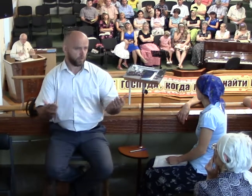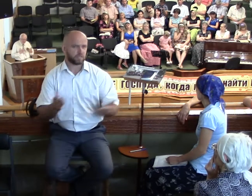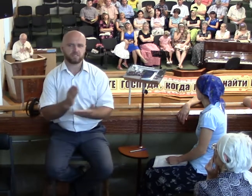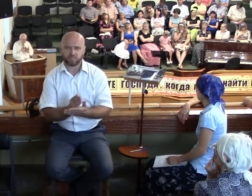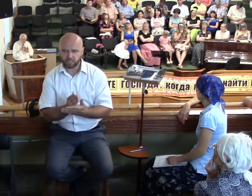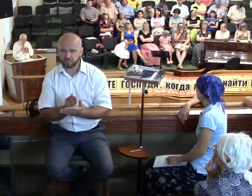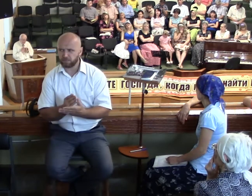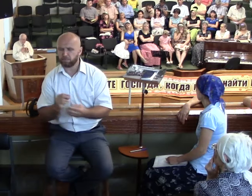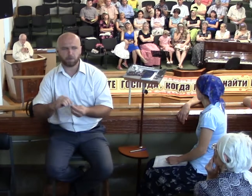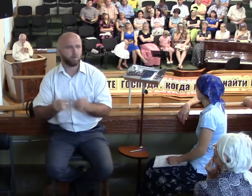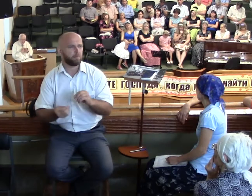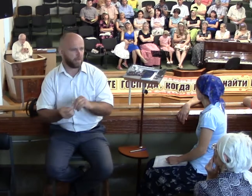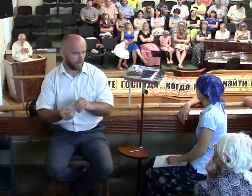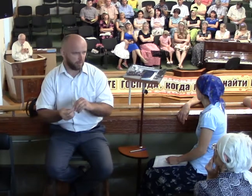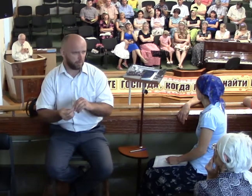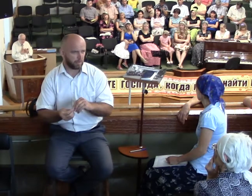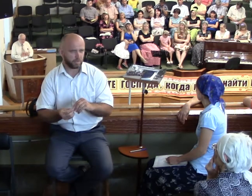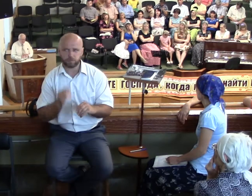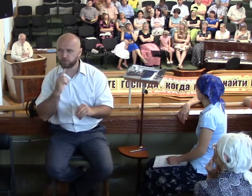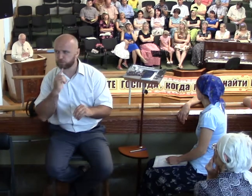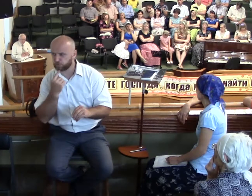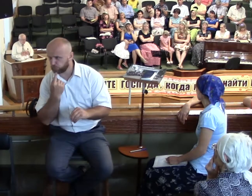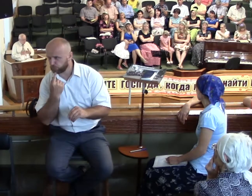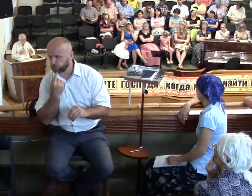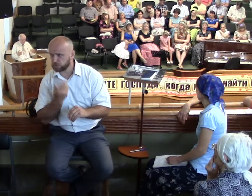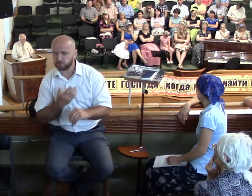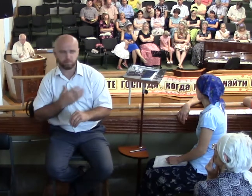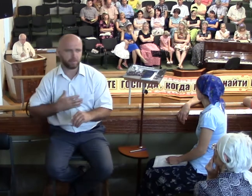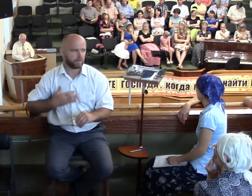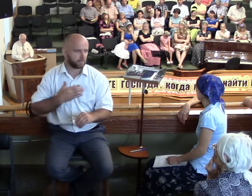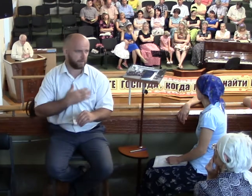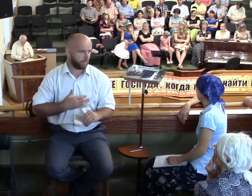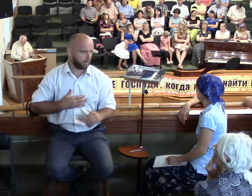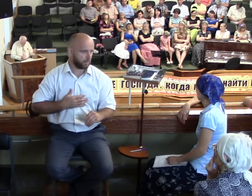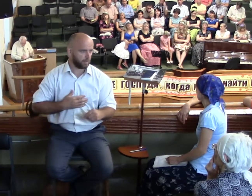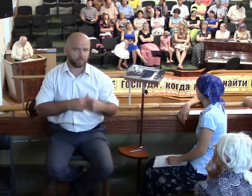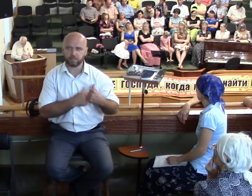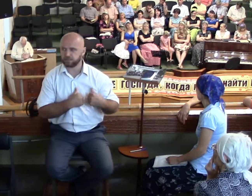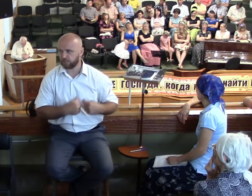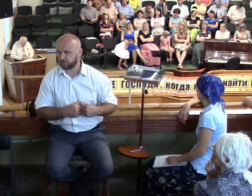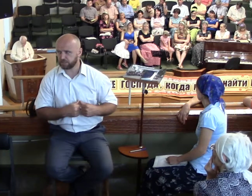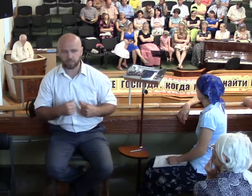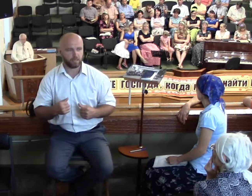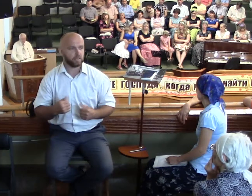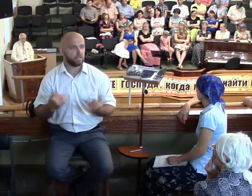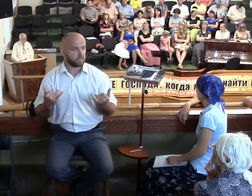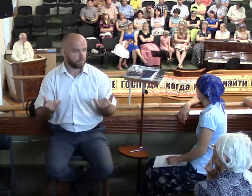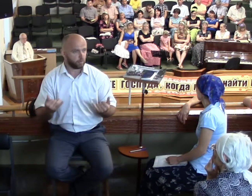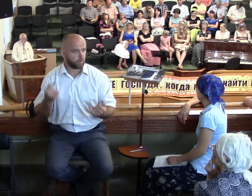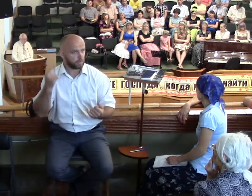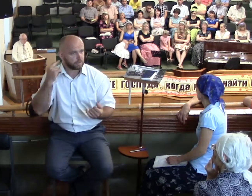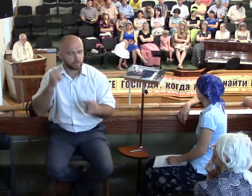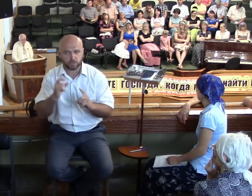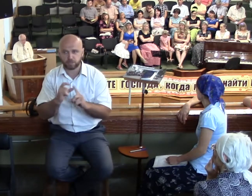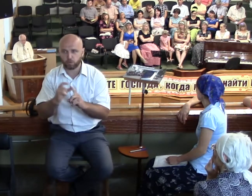у нас есть на сердце какие-то переживания, какие-то трудности. Сегодня мы слышали Слово Божие о том,